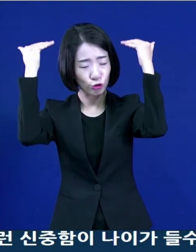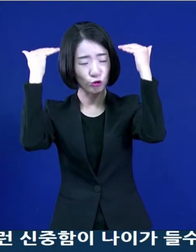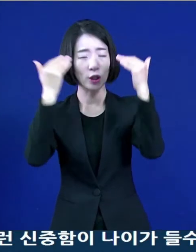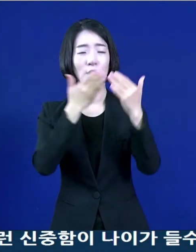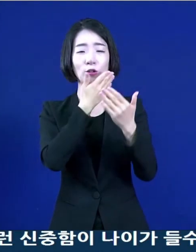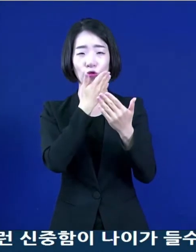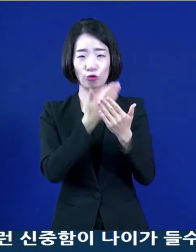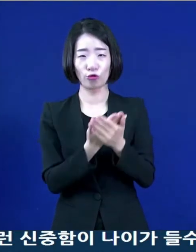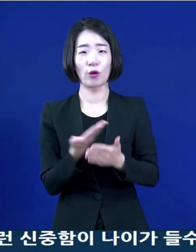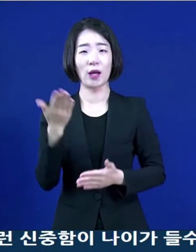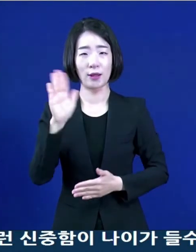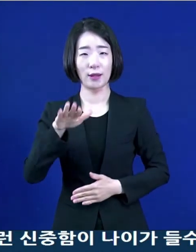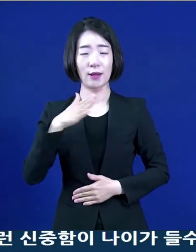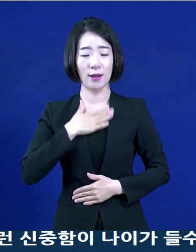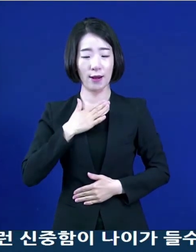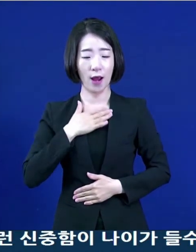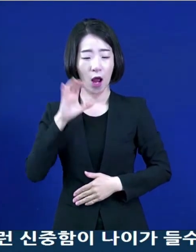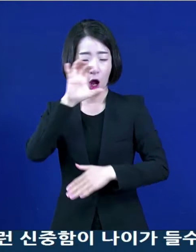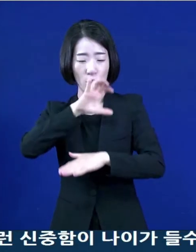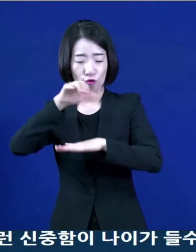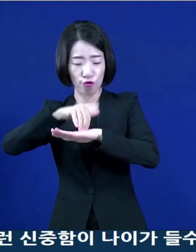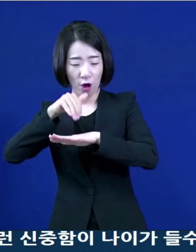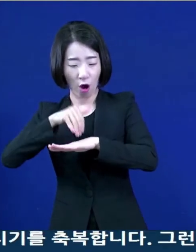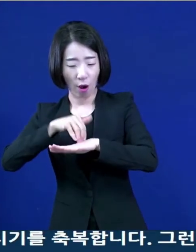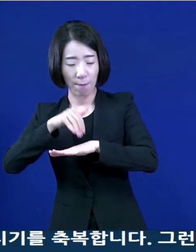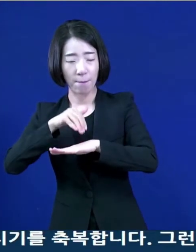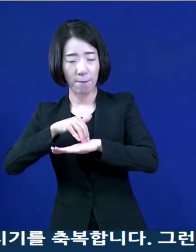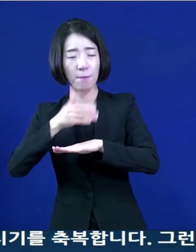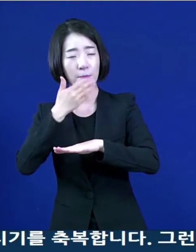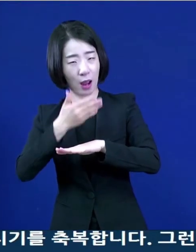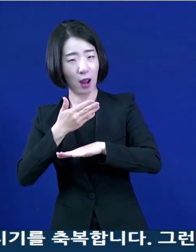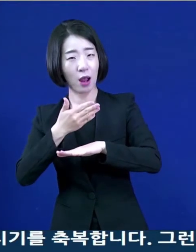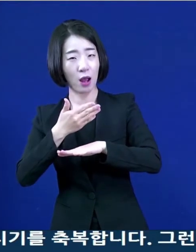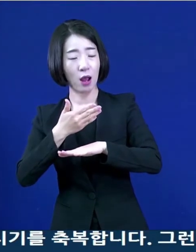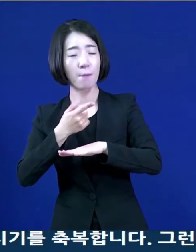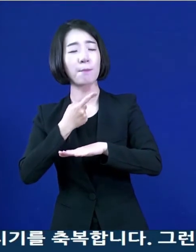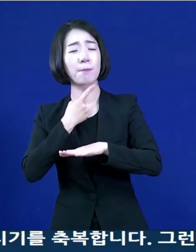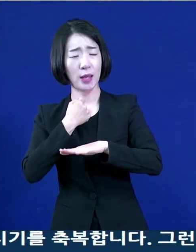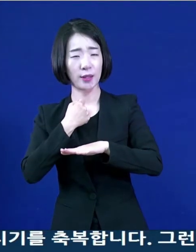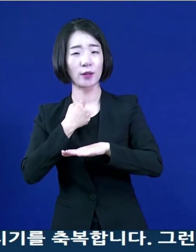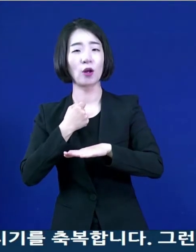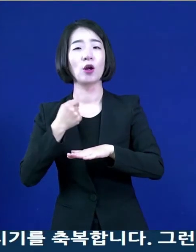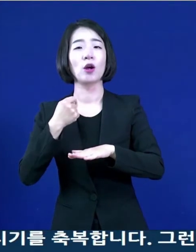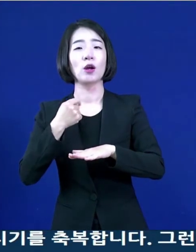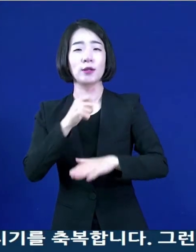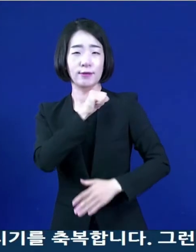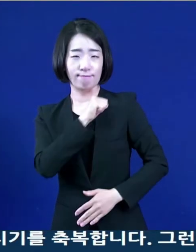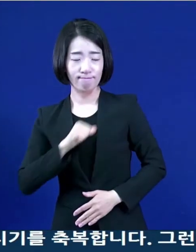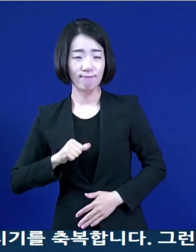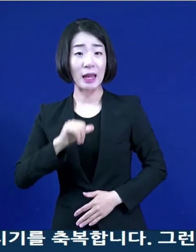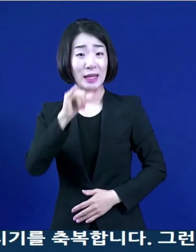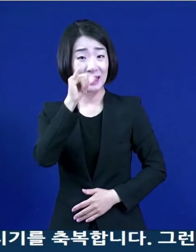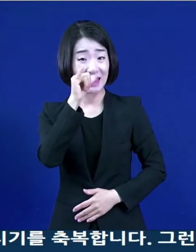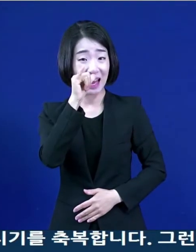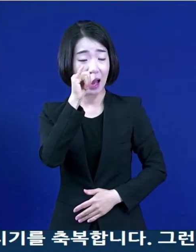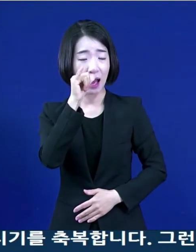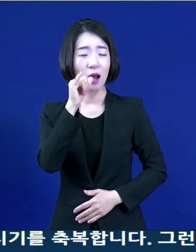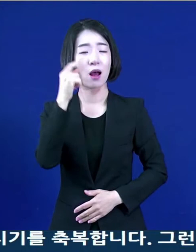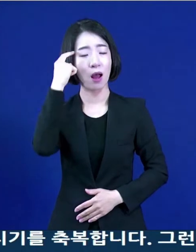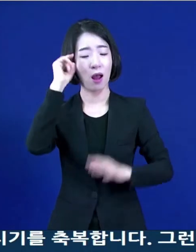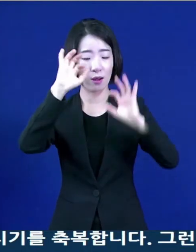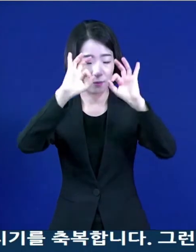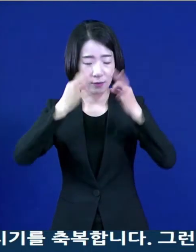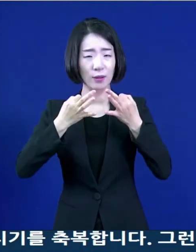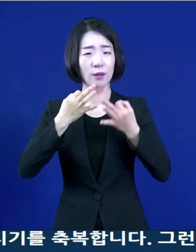안에 훈련된 자제력이 나타나는 거다. 젊었을 때는 안 됐는데 젊었을 때는 참 성질